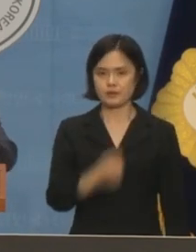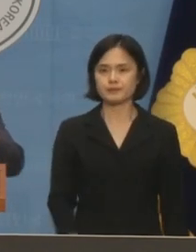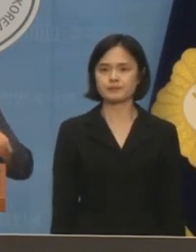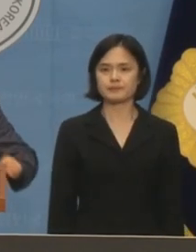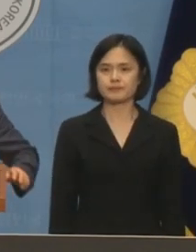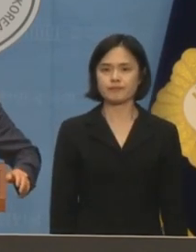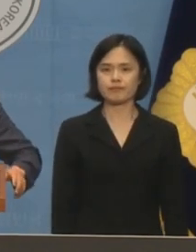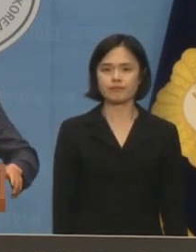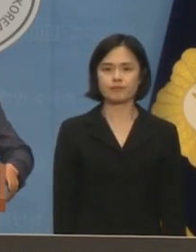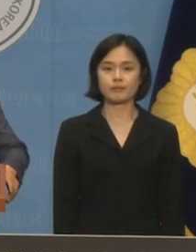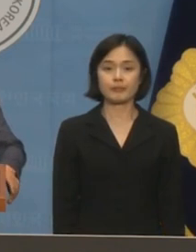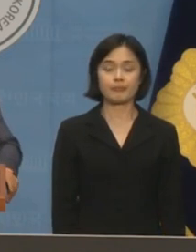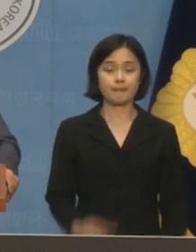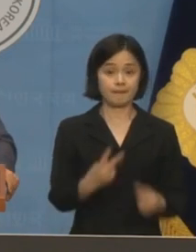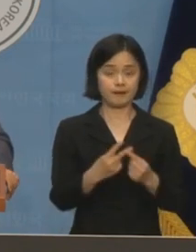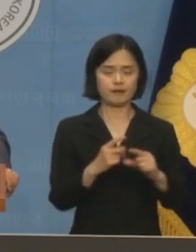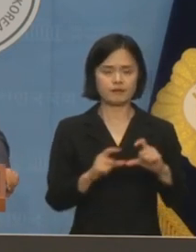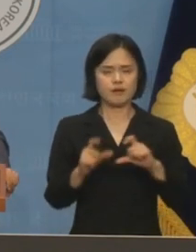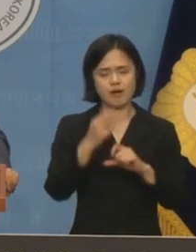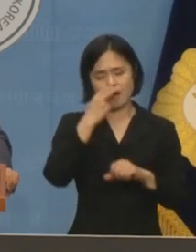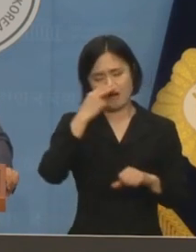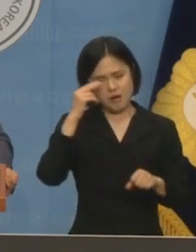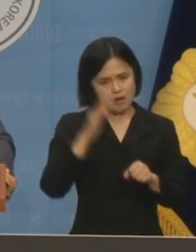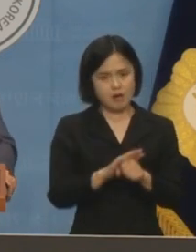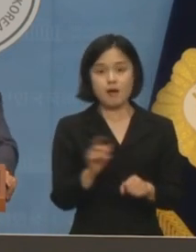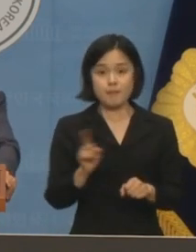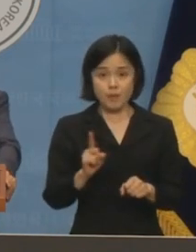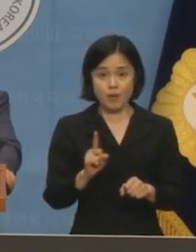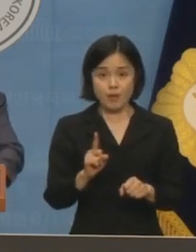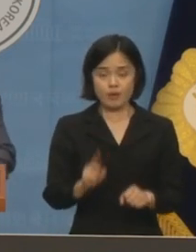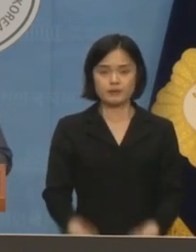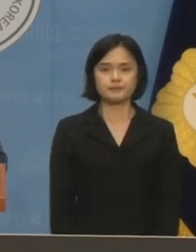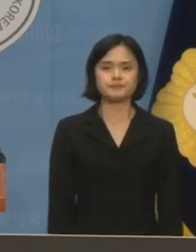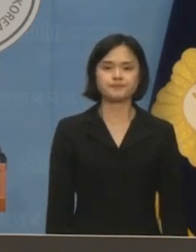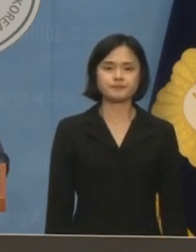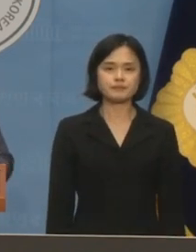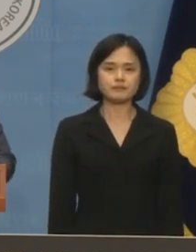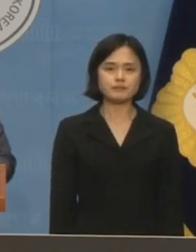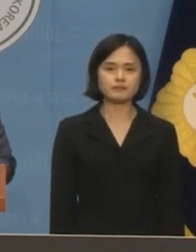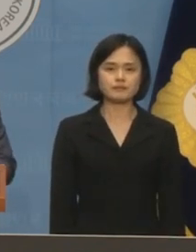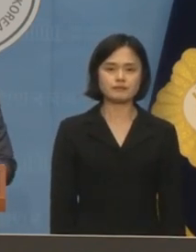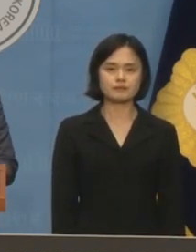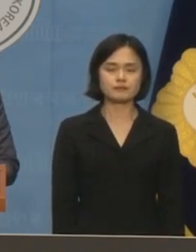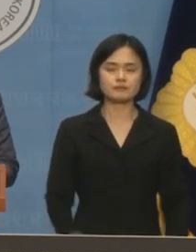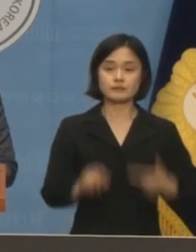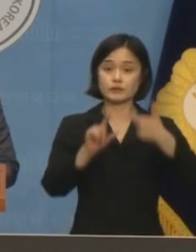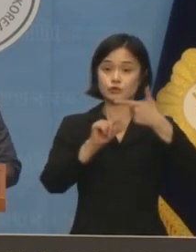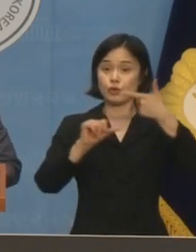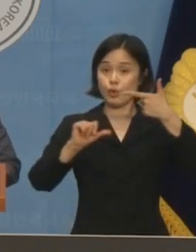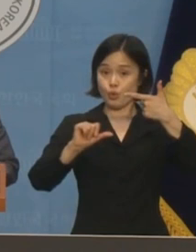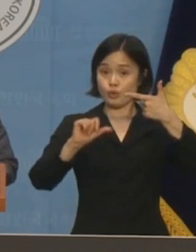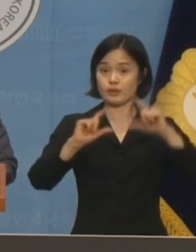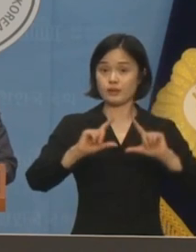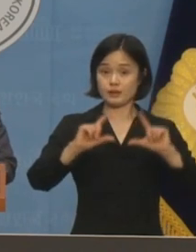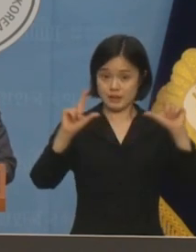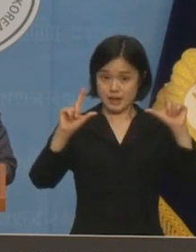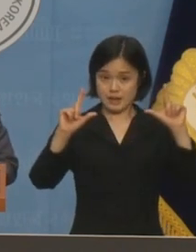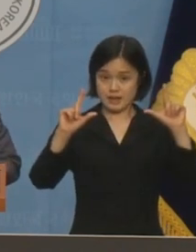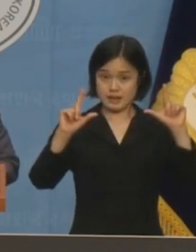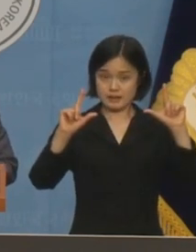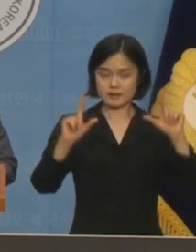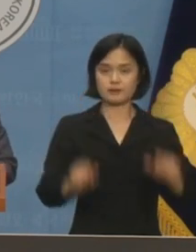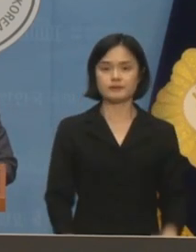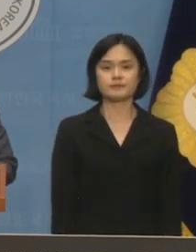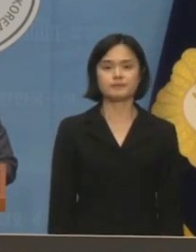더욱 기가 막힌 건 현충일을 하루 앞둔 지난 6월 5일